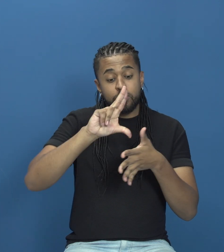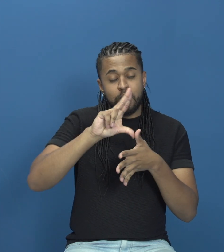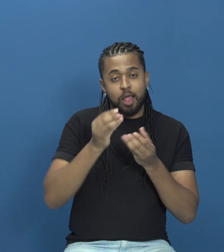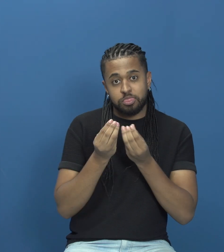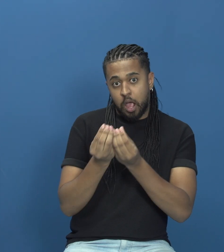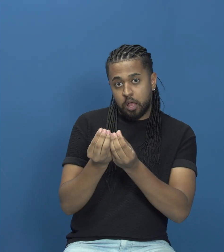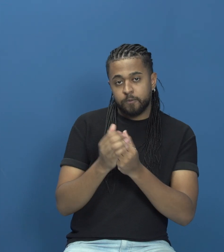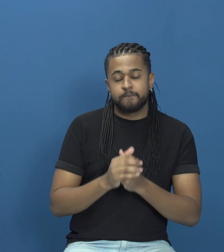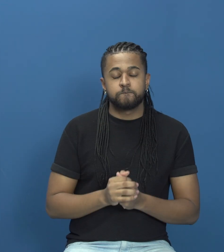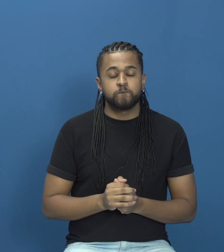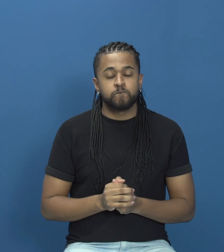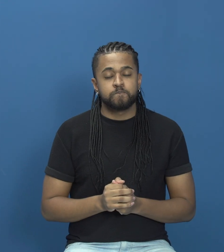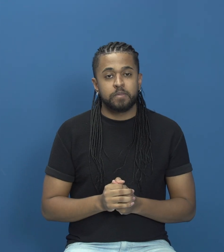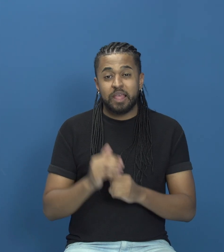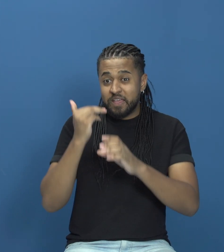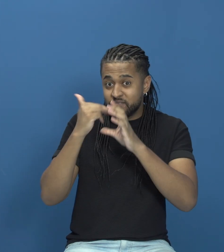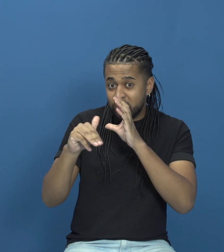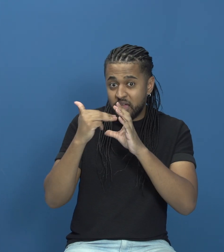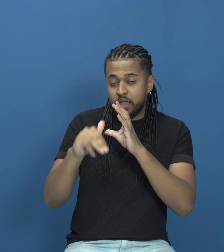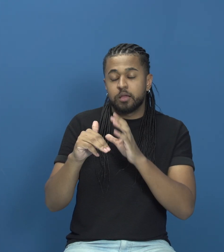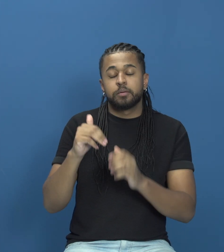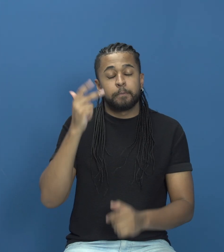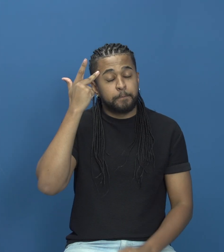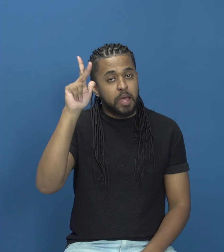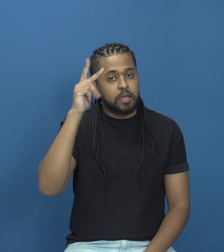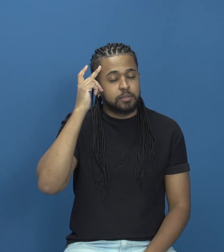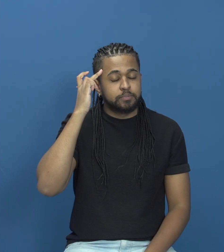UNILA. Enviar e-mail para